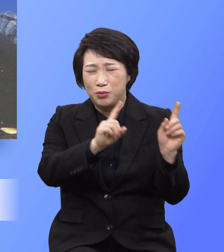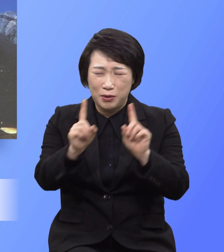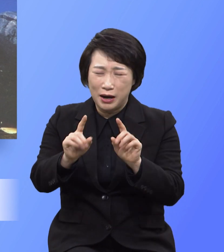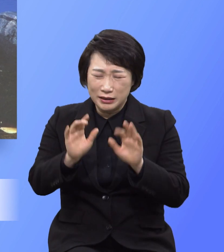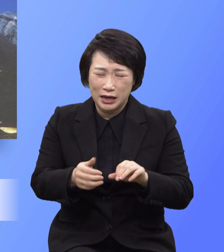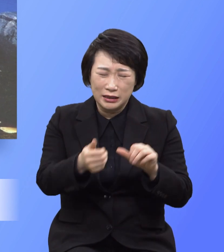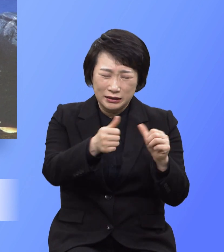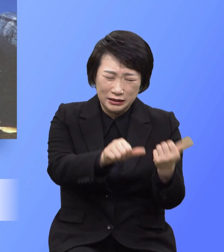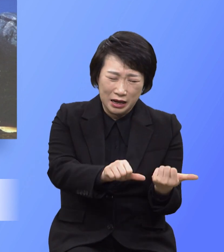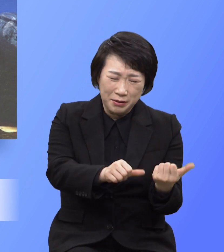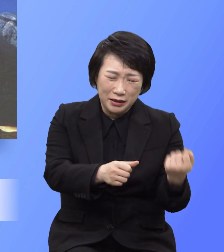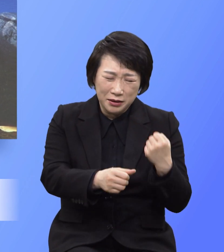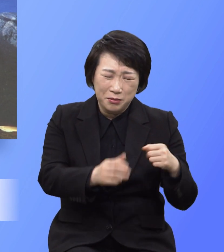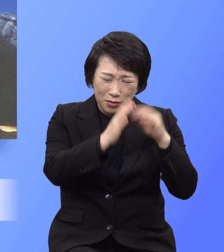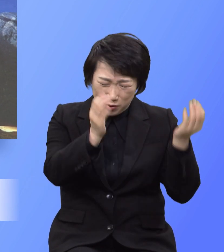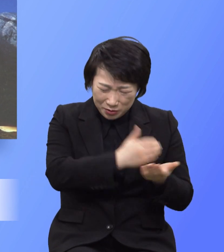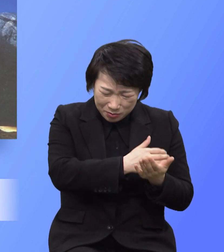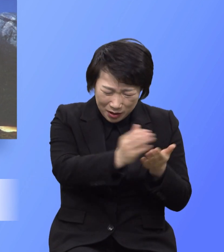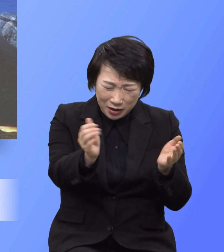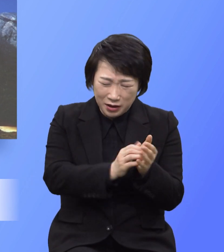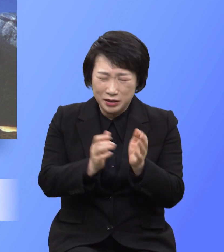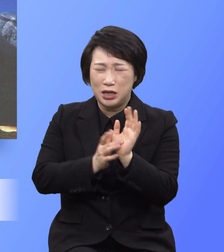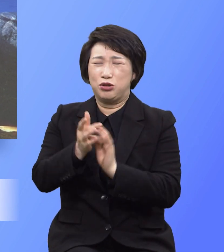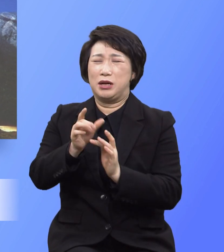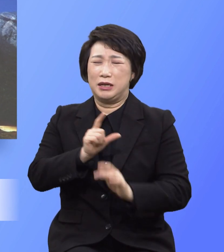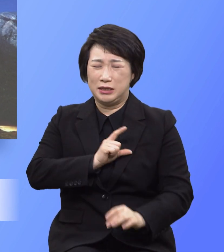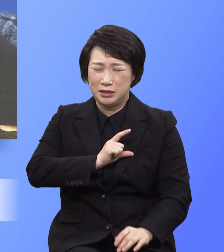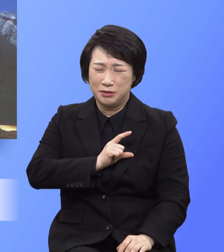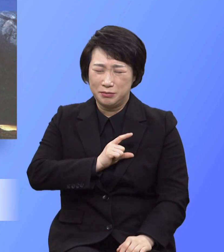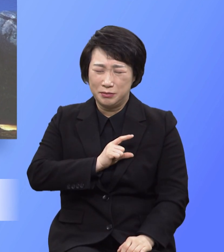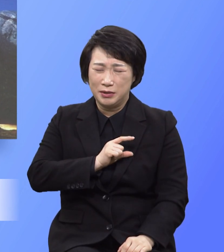부활하심으로 사망의 세력을 멸하신 그 이름,